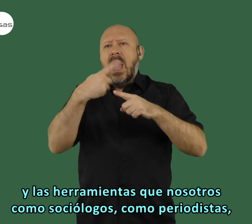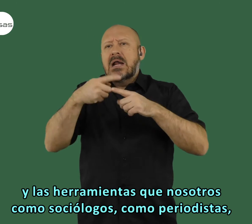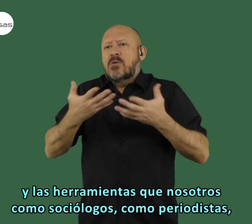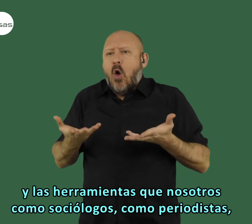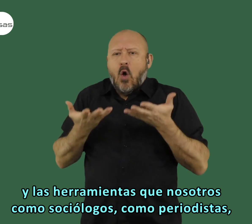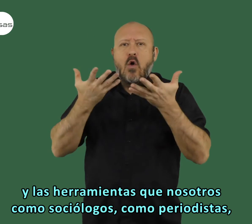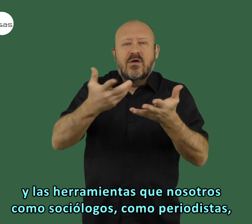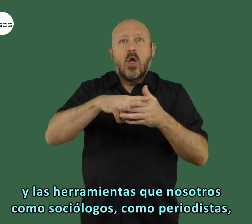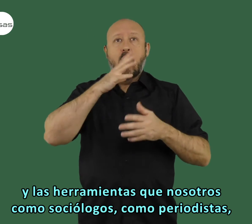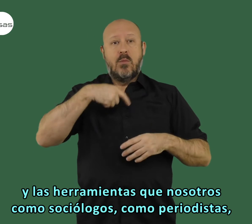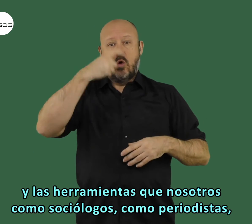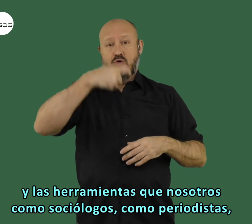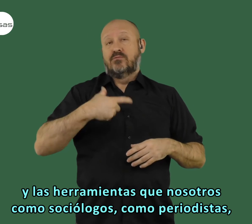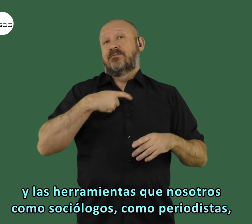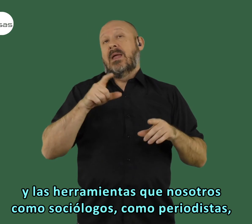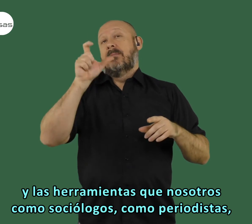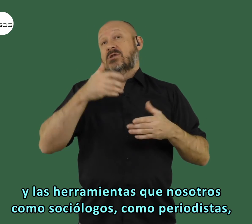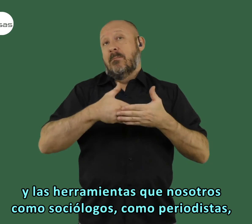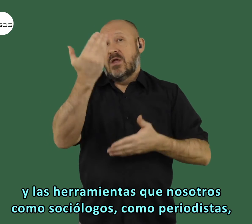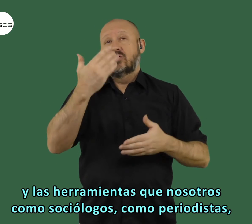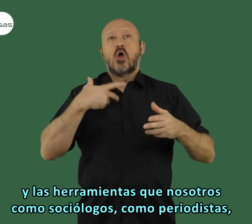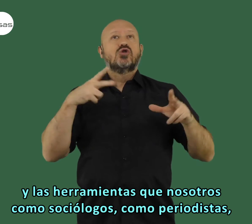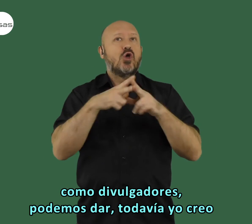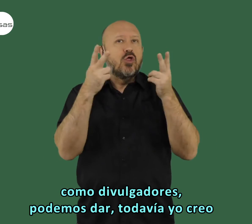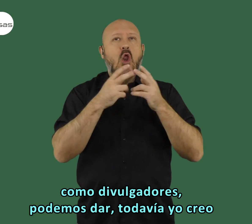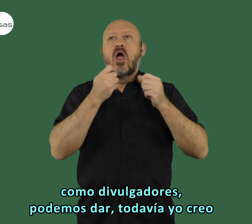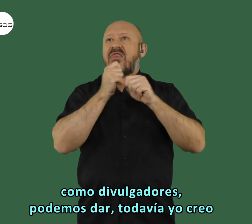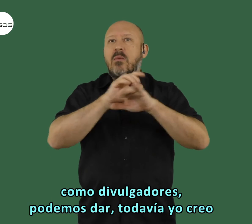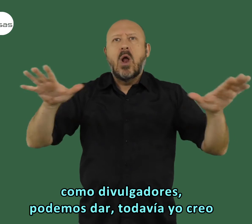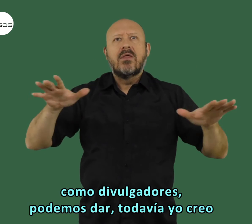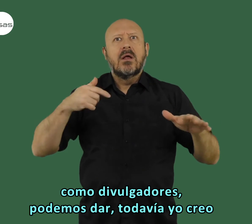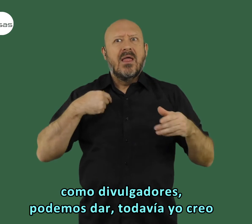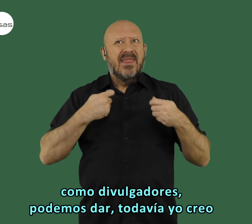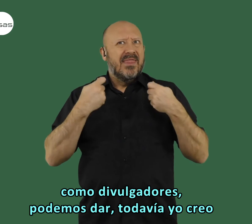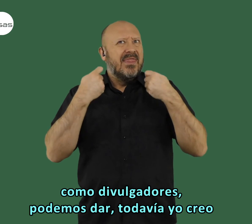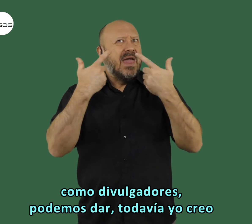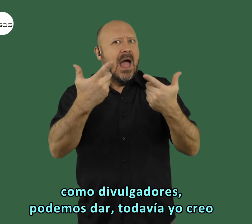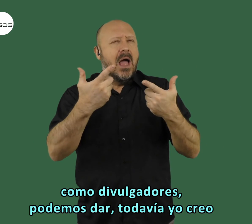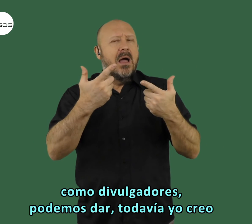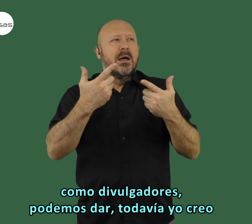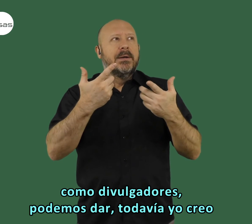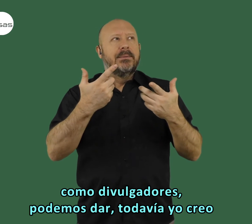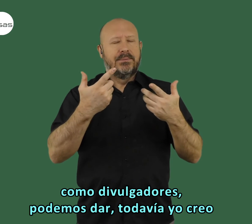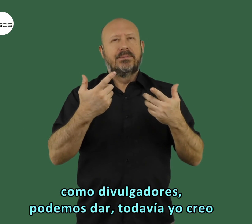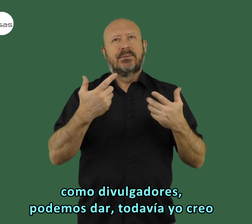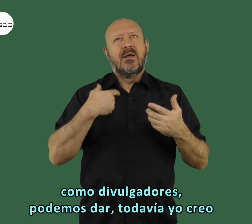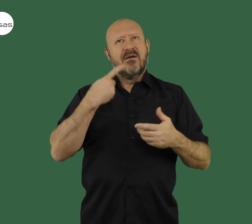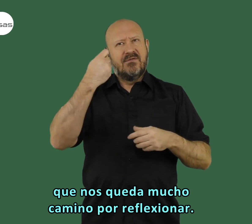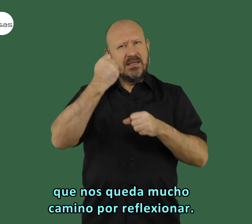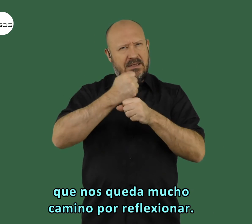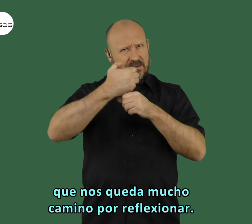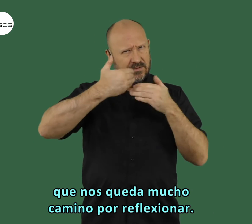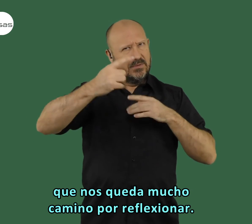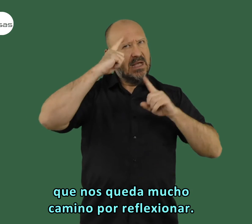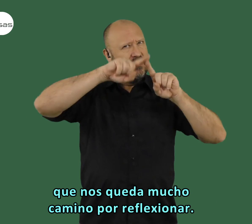herramientas que nosotros como sociólogos, como periodistas, como divulgadores podemos dar, todavía yo creo que